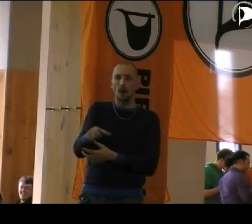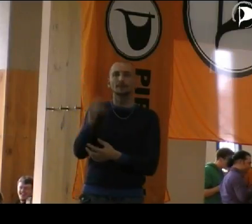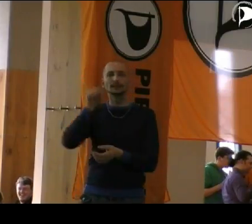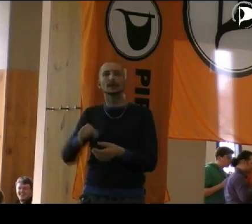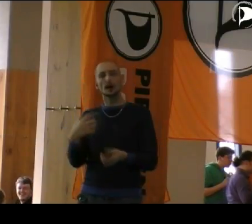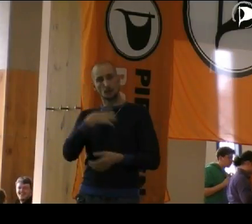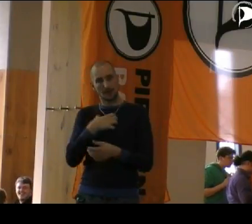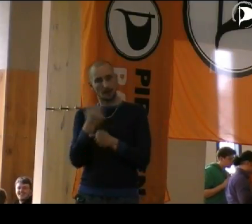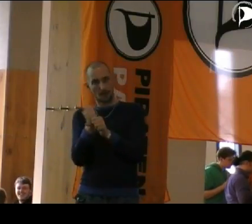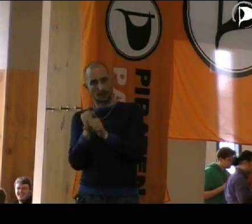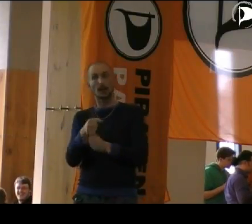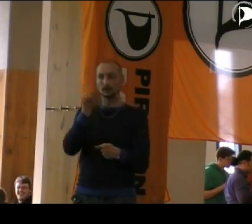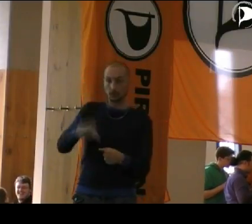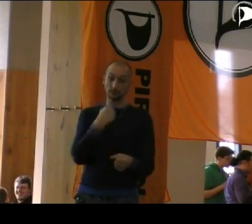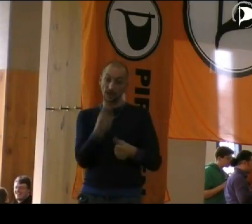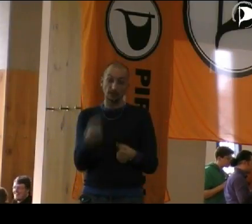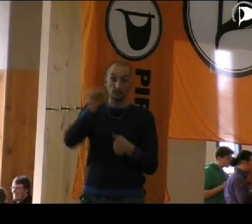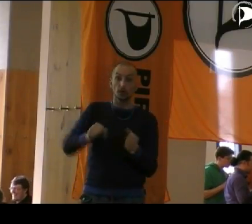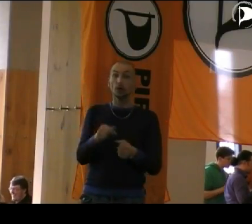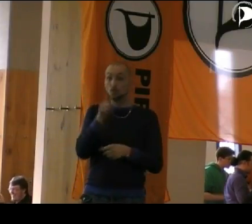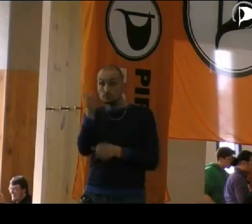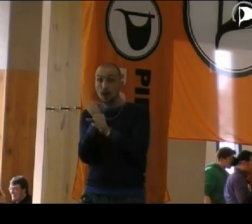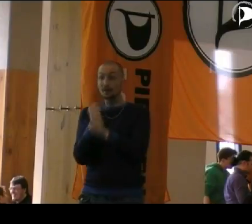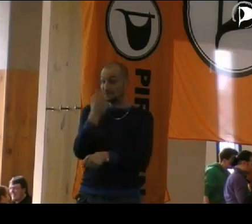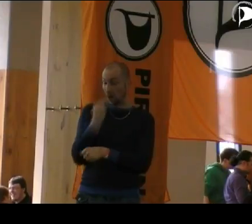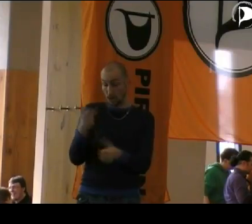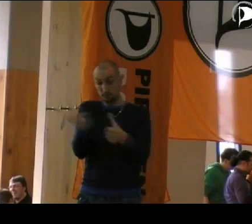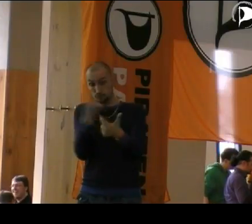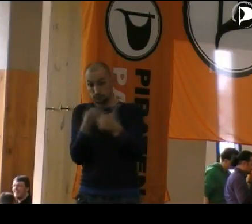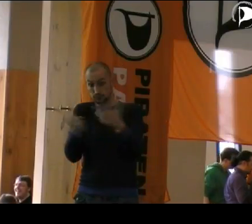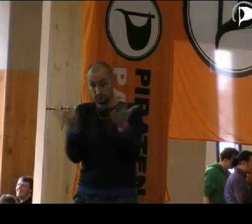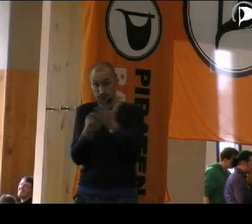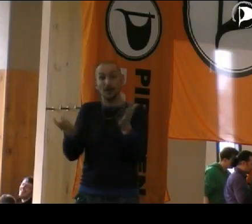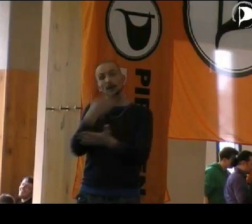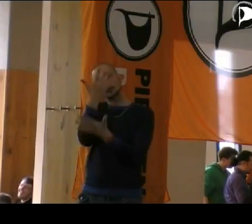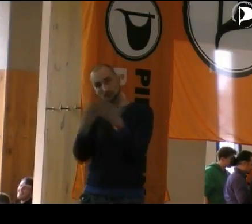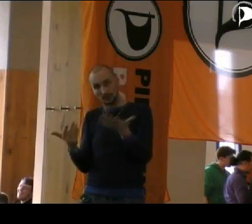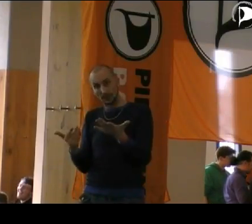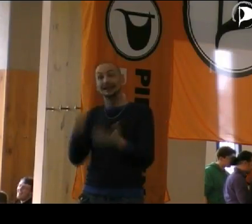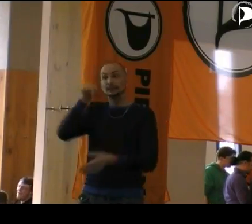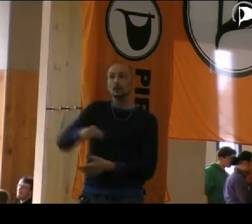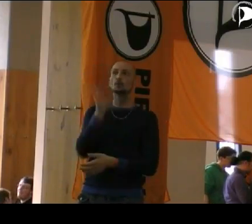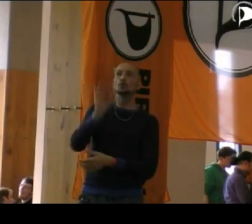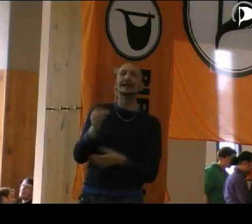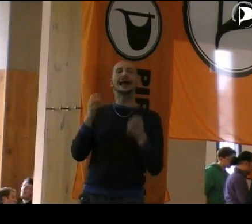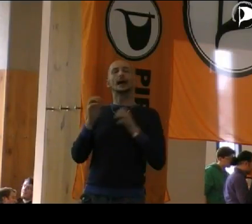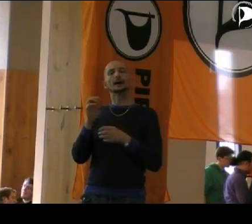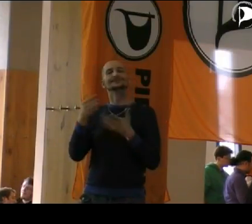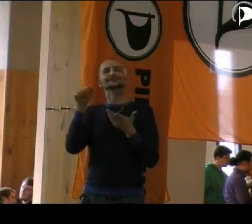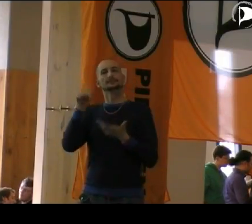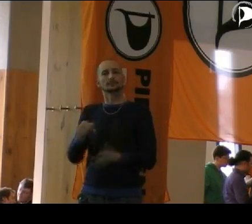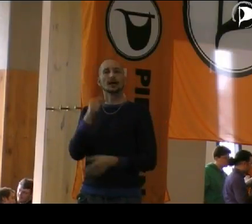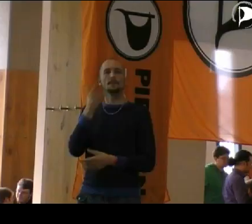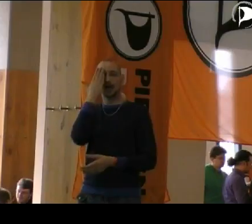ziehen sich zurück die beiden diesem topf was sind uns richtig gute echte piraten dass ich